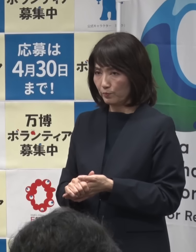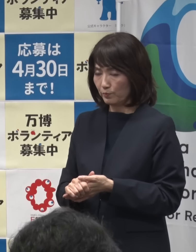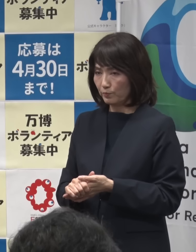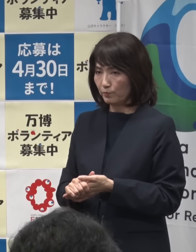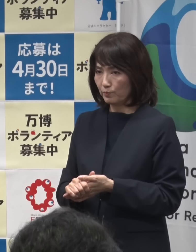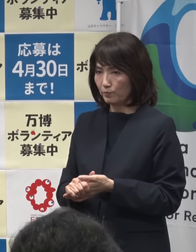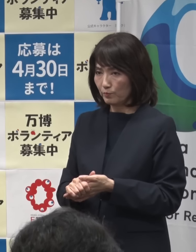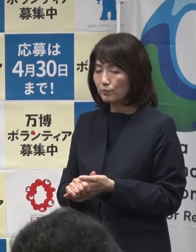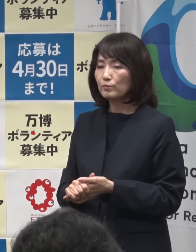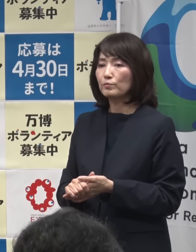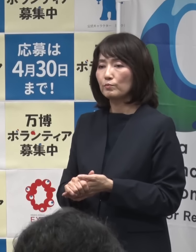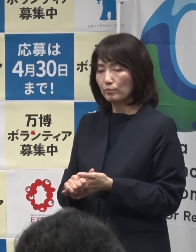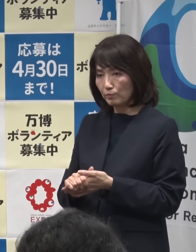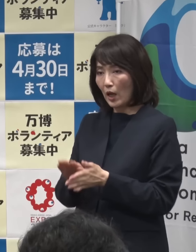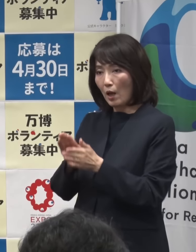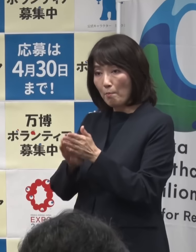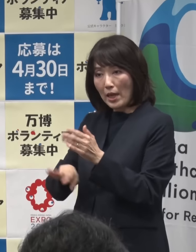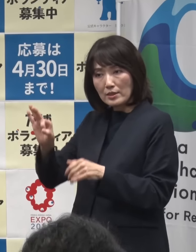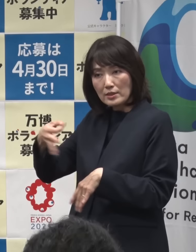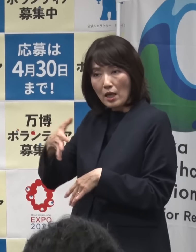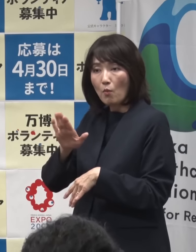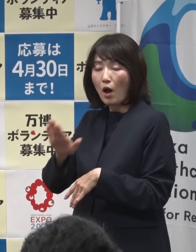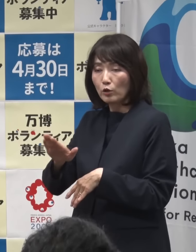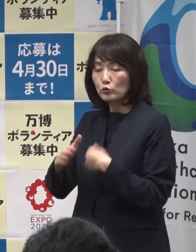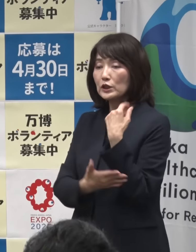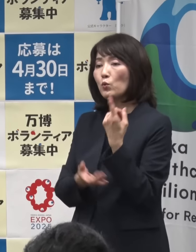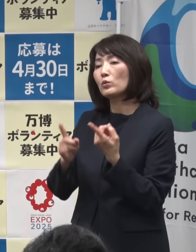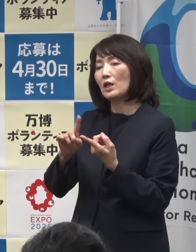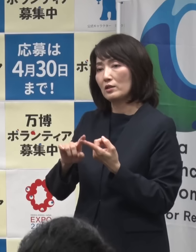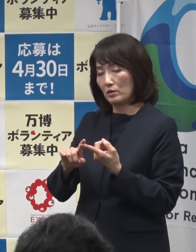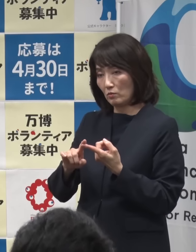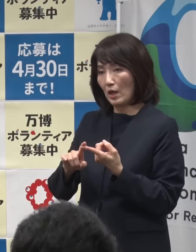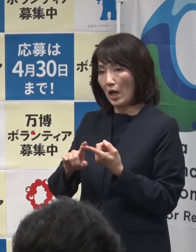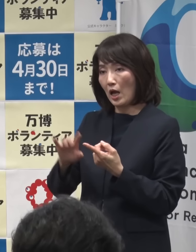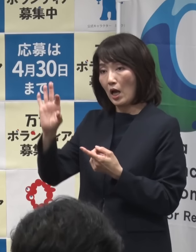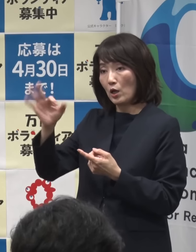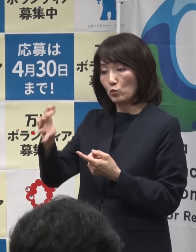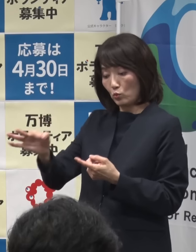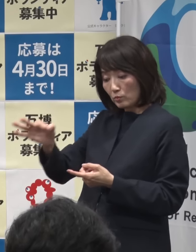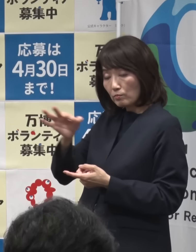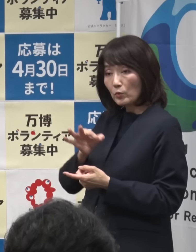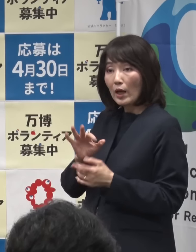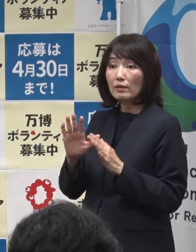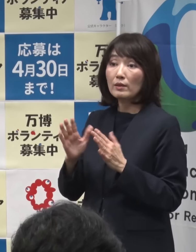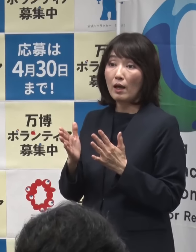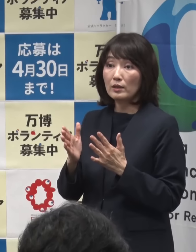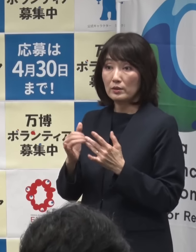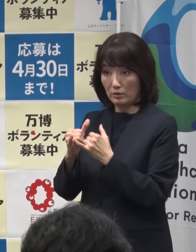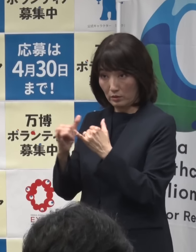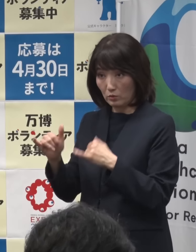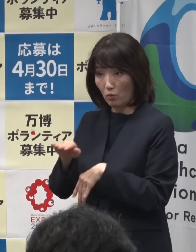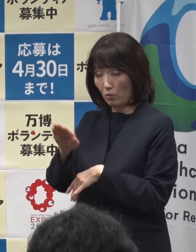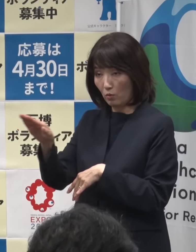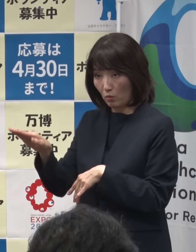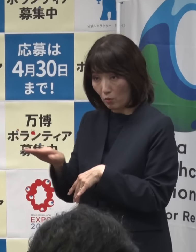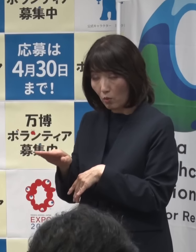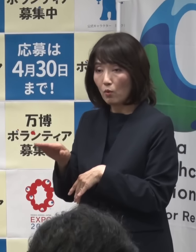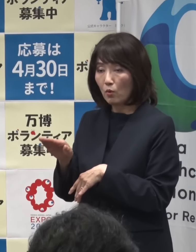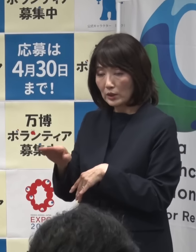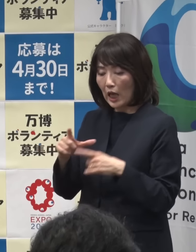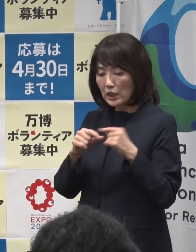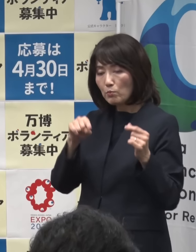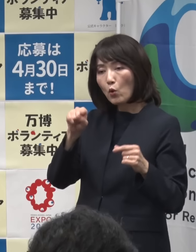の免税店とか除いてねやるわけですけれども、基本的にはあの納税をしてないという中で、あの納税者